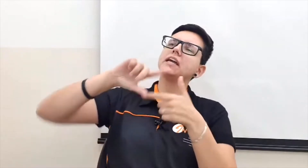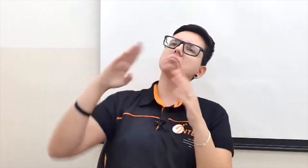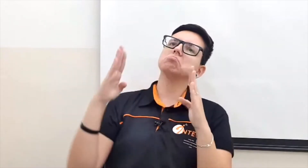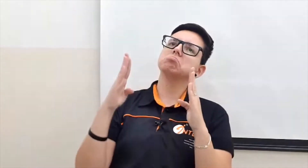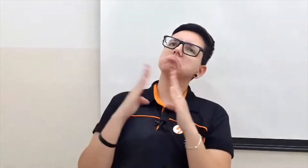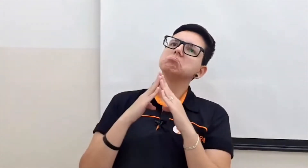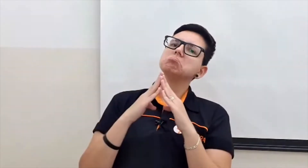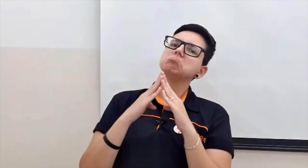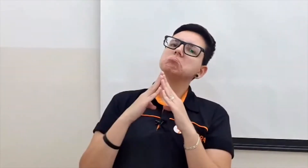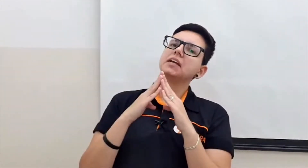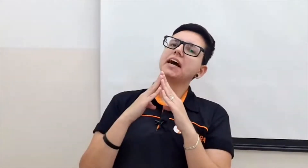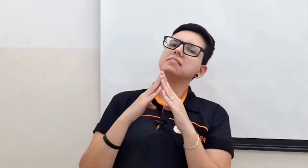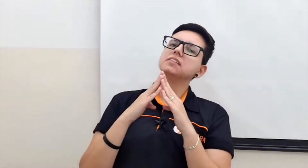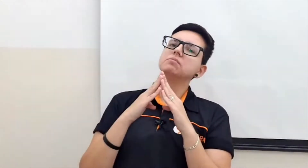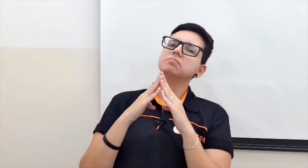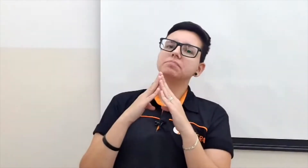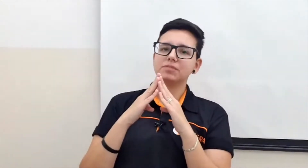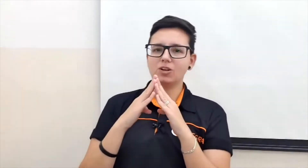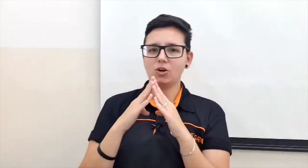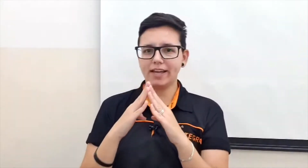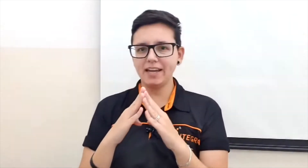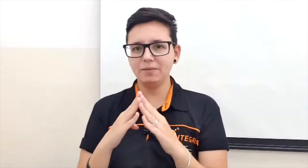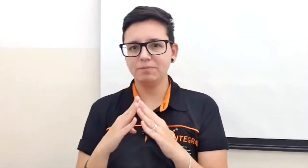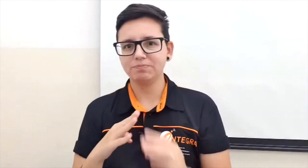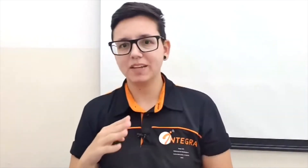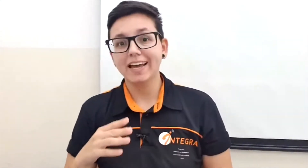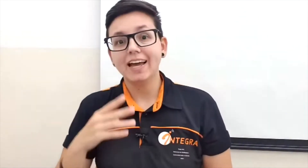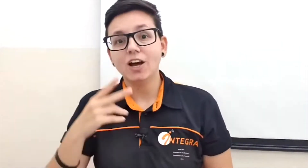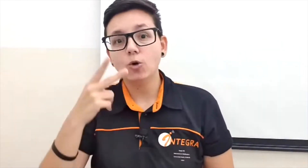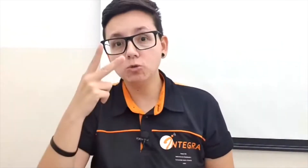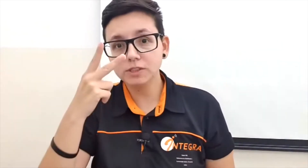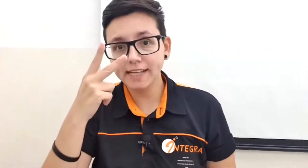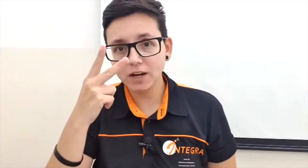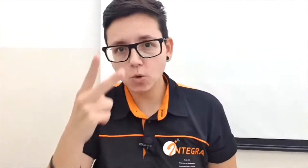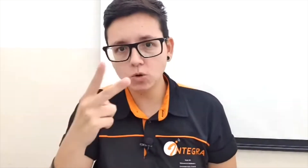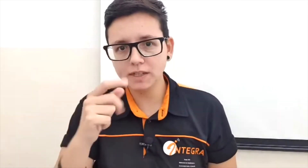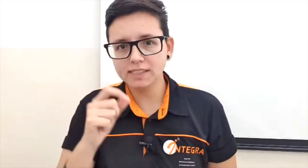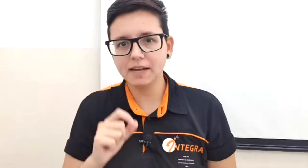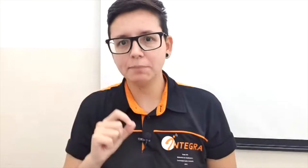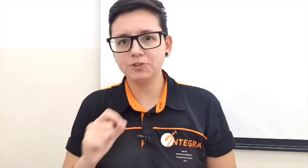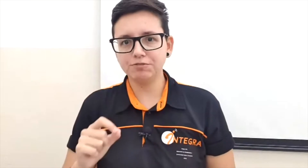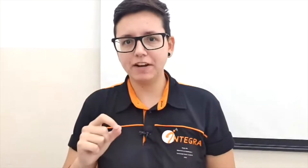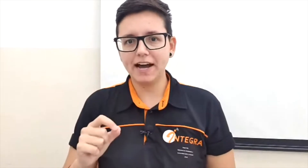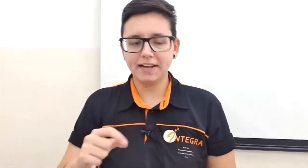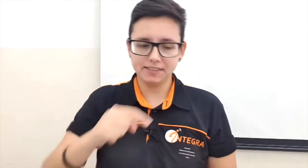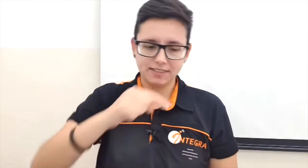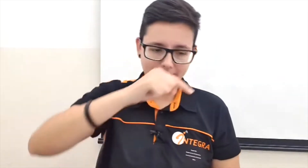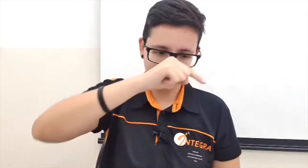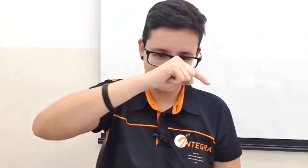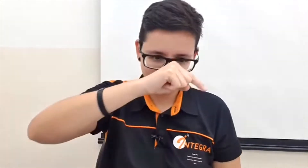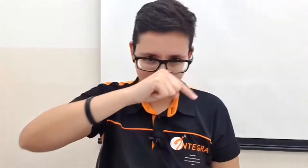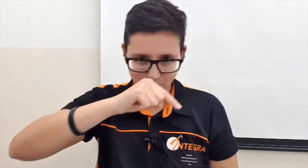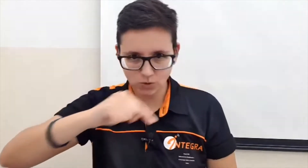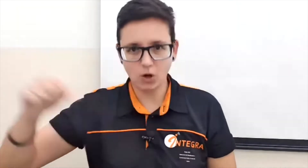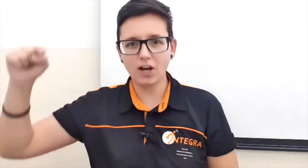aqui em casa. Ok? Um segundo exemplo de frase. Coloca